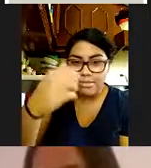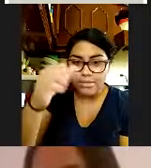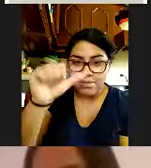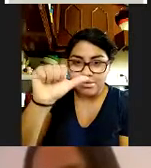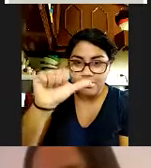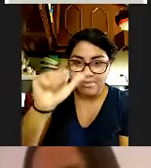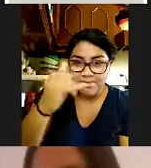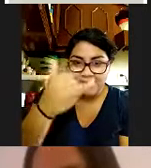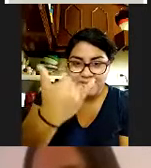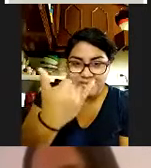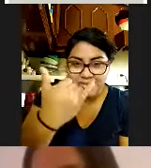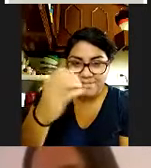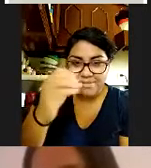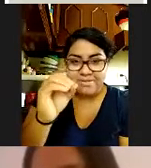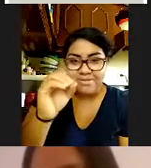¿Alguien pidió un barquito?